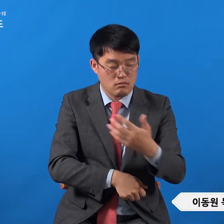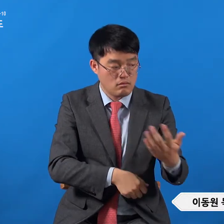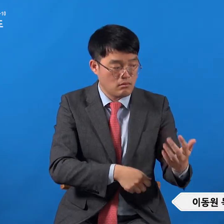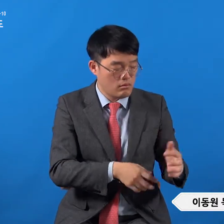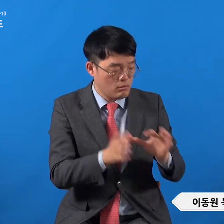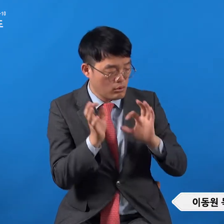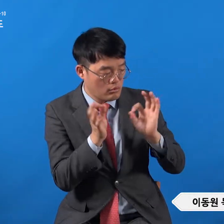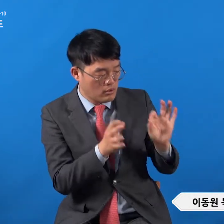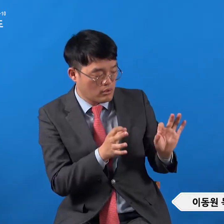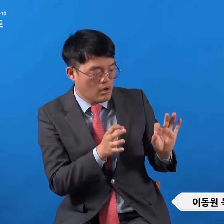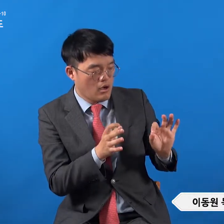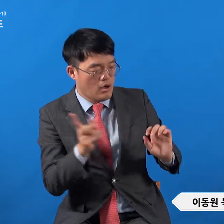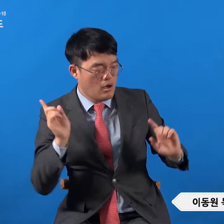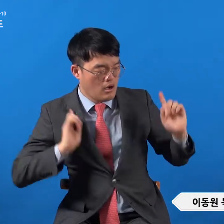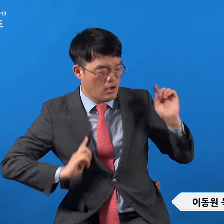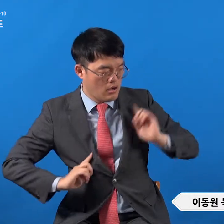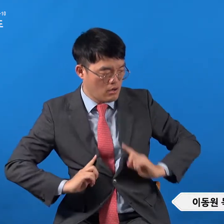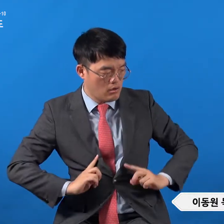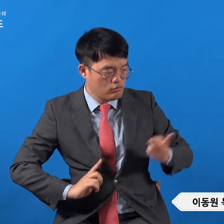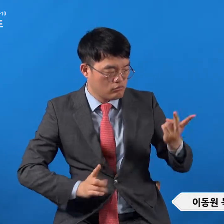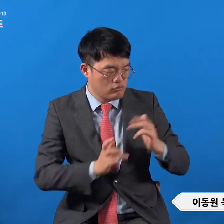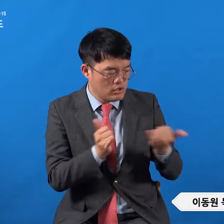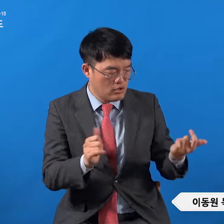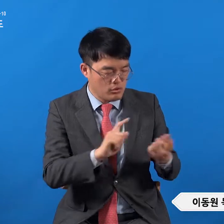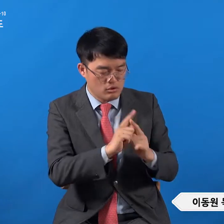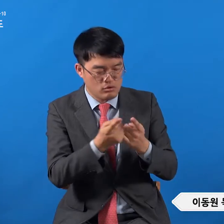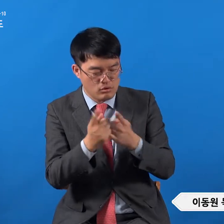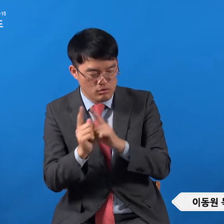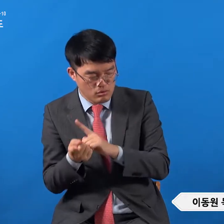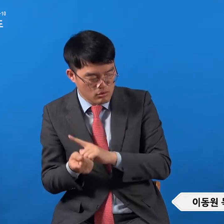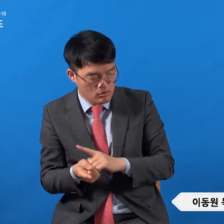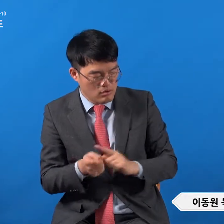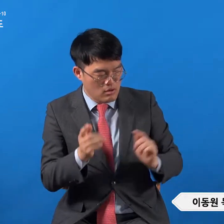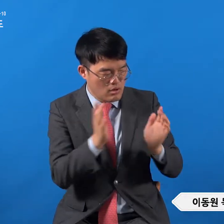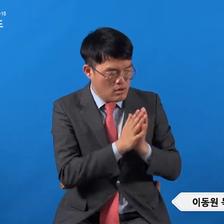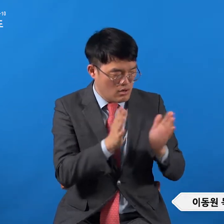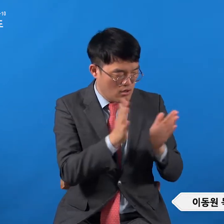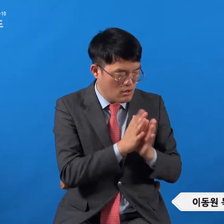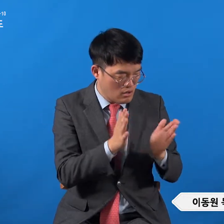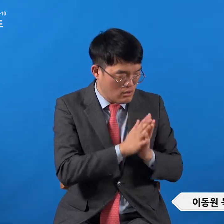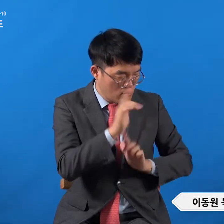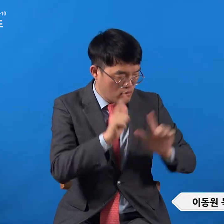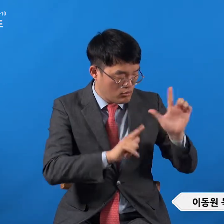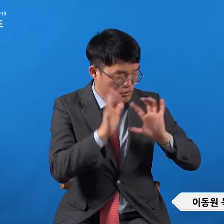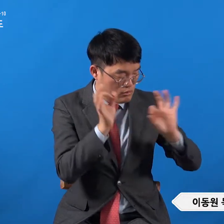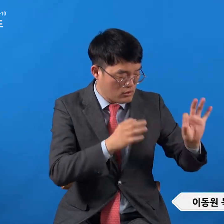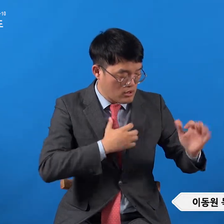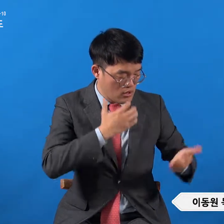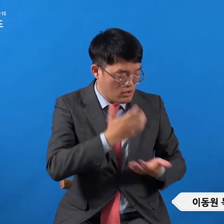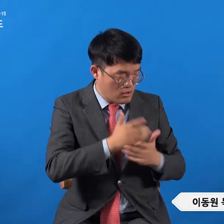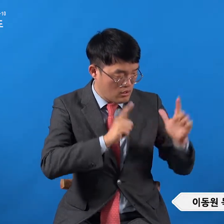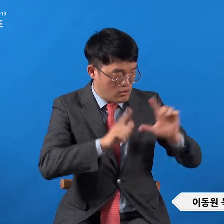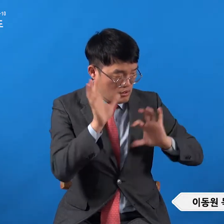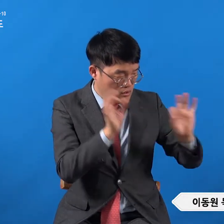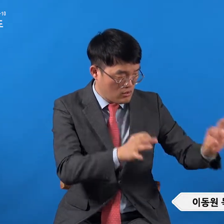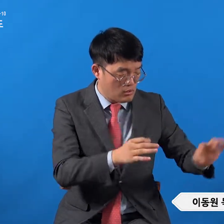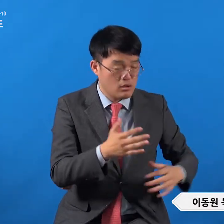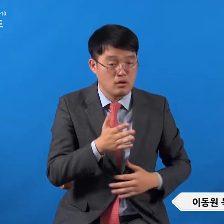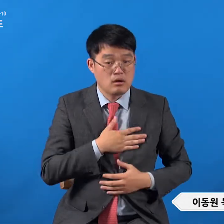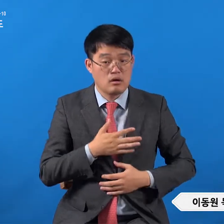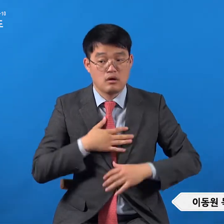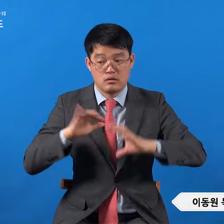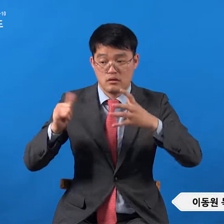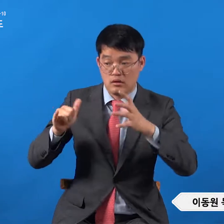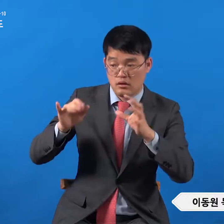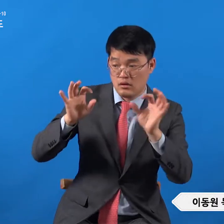그 순간 이 상처받은 두 사람이 서로를 세워주고 있는 감동적인 모습, 내가 세상에서